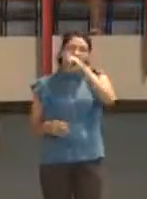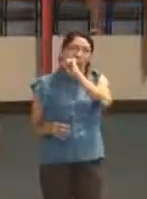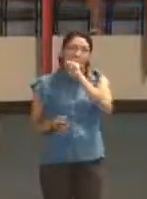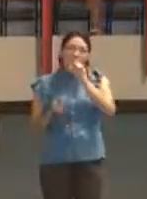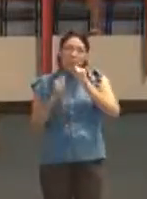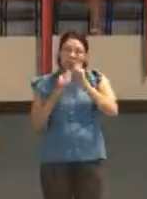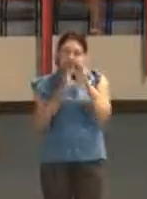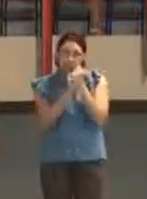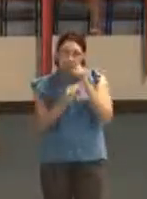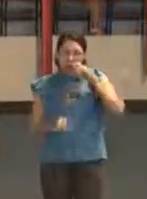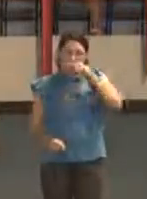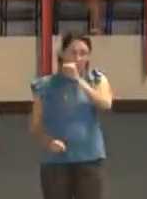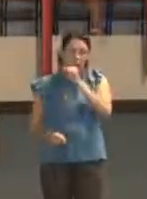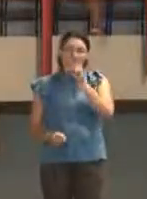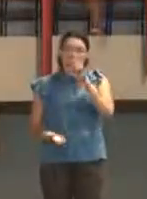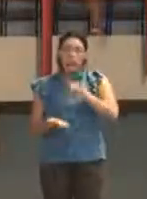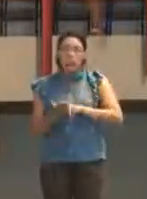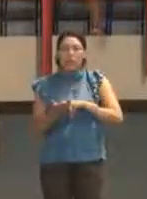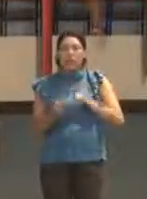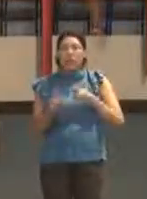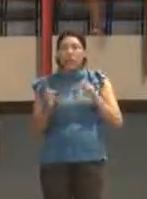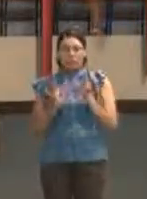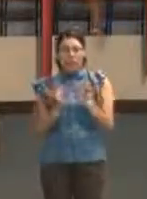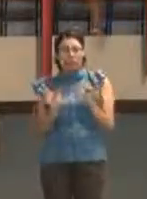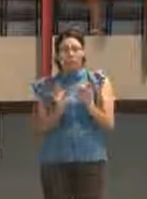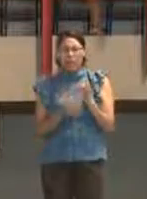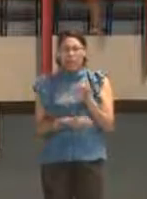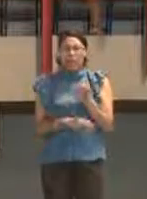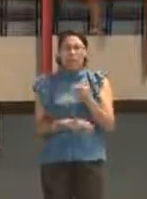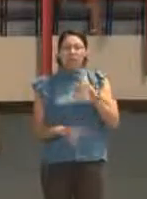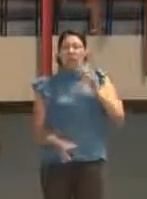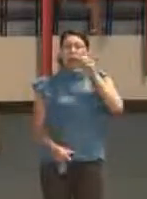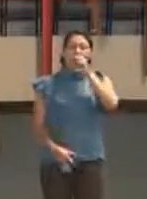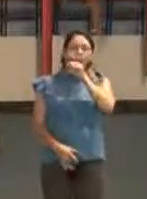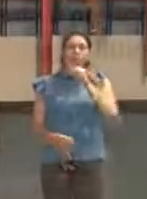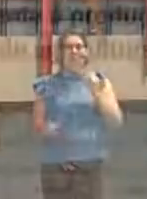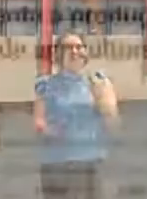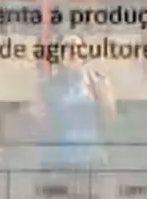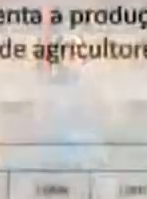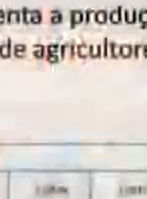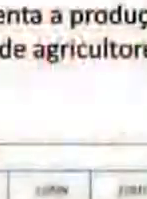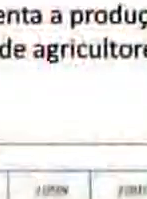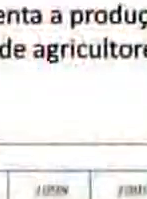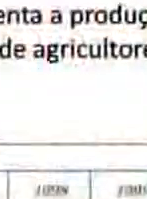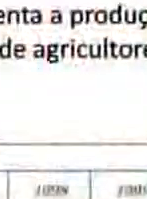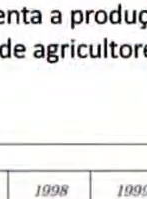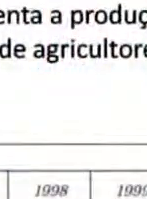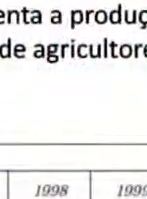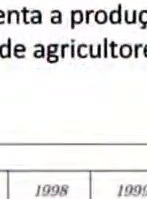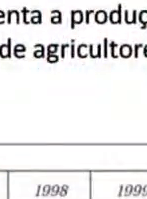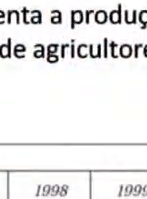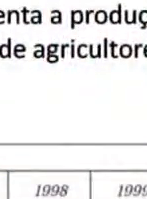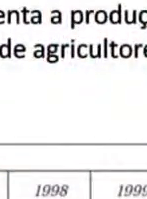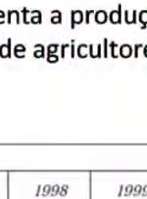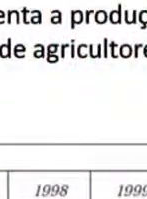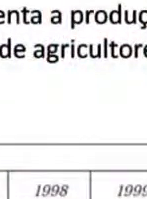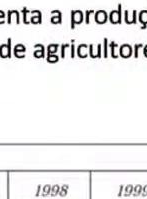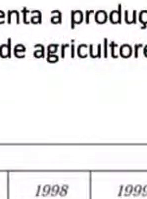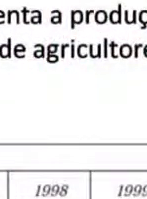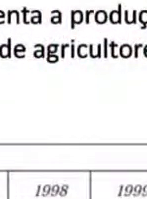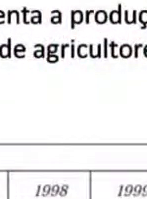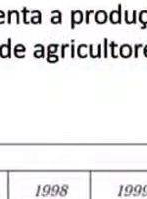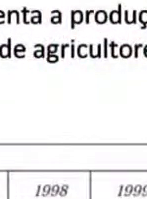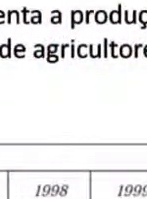rápida e nem de resolução simples. Nem simples, nem rápida. O quadro apresenta